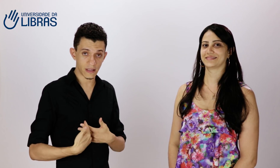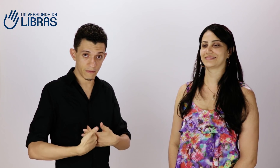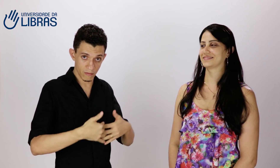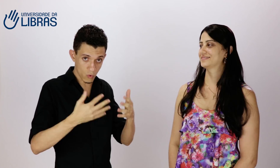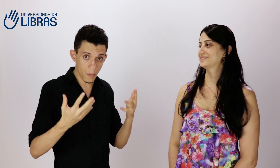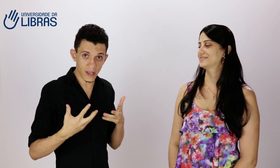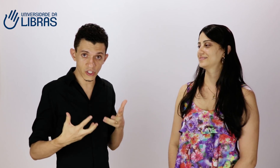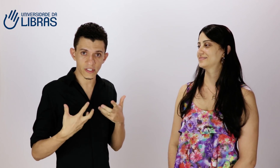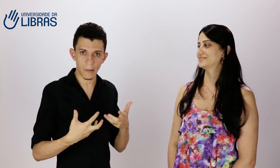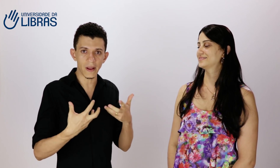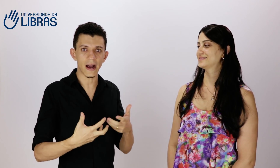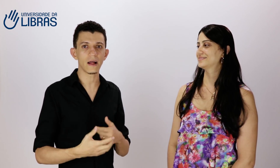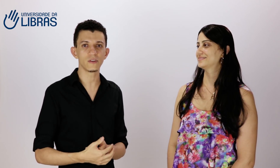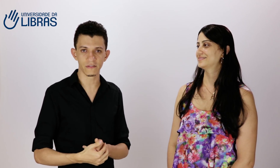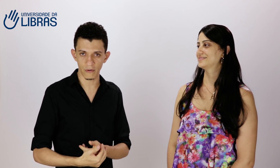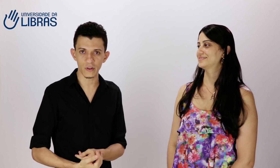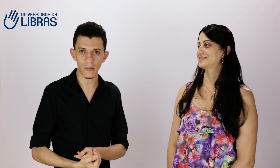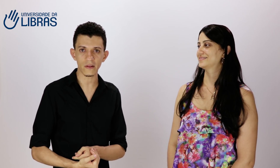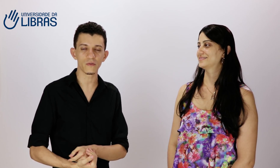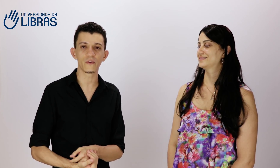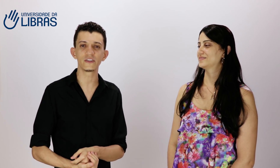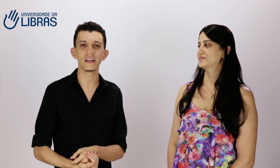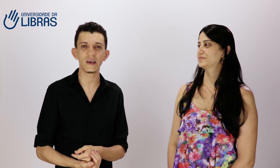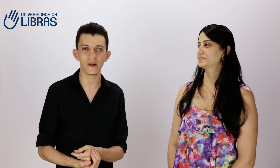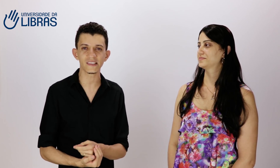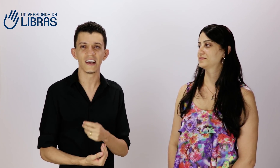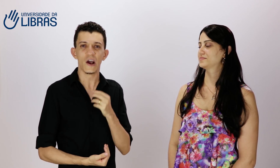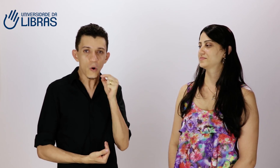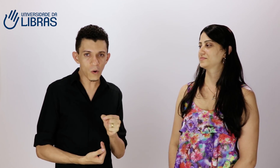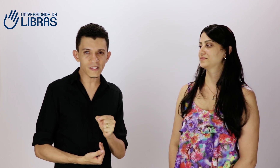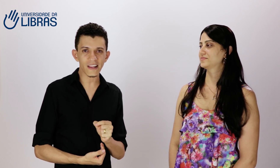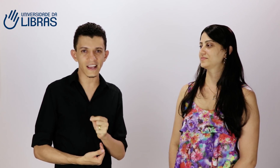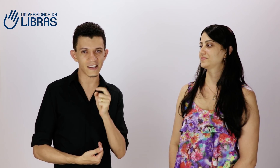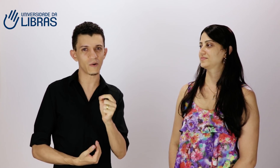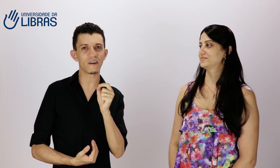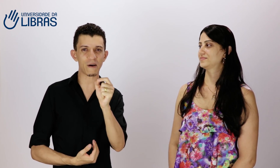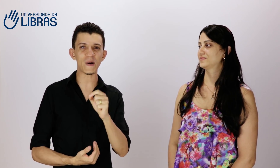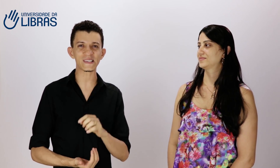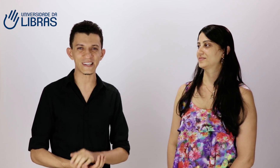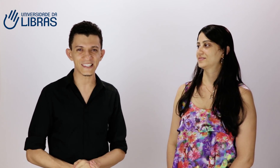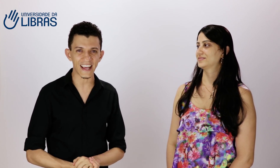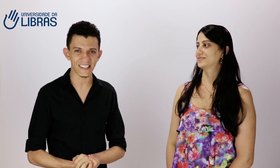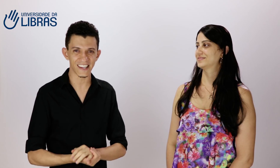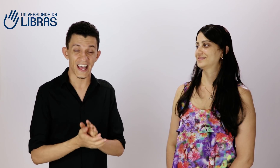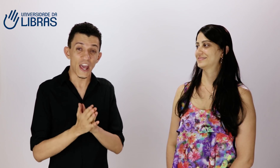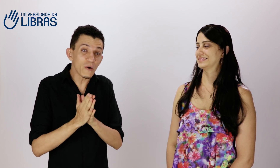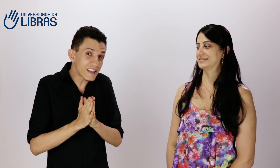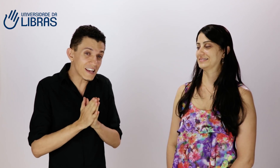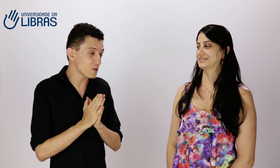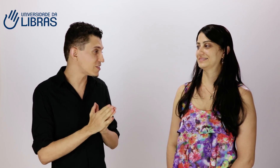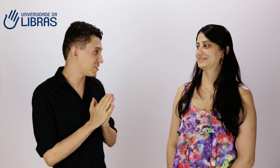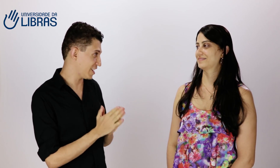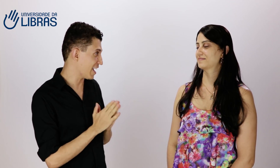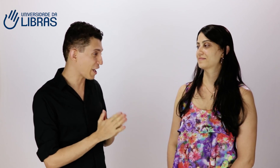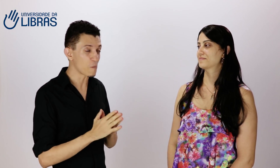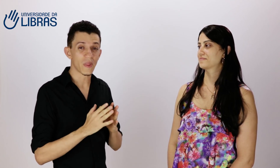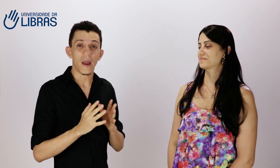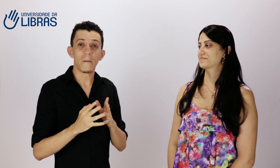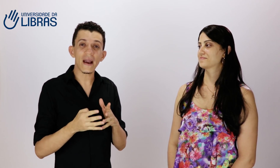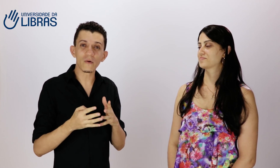em como que a gente tem aplicado e desenvolvido o método Fluente em Libras, com certeza a Luana vai passar nesse teste. E o teste consistia em